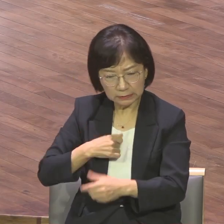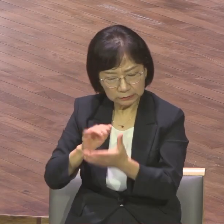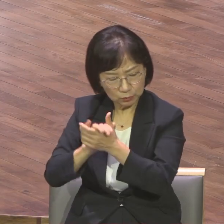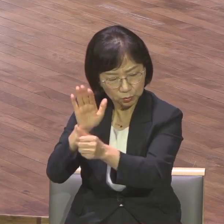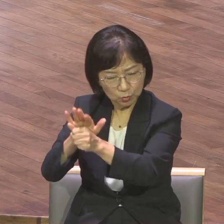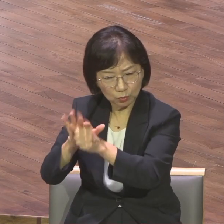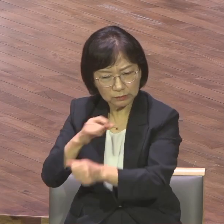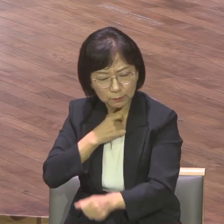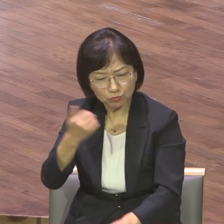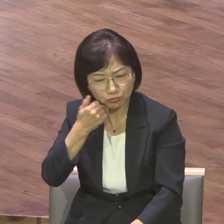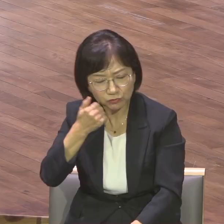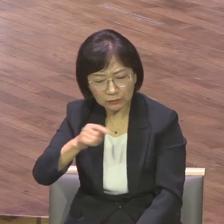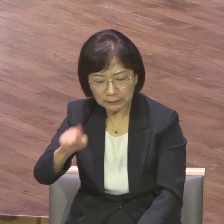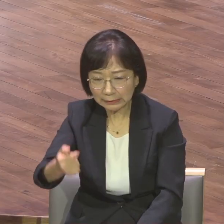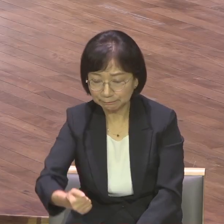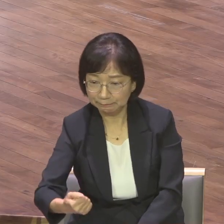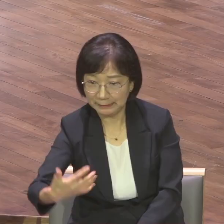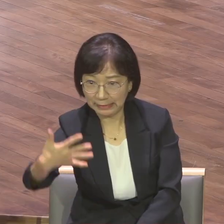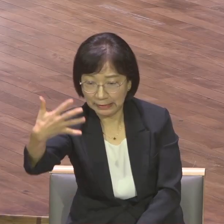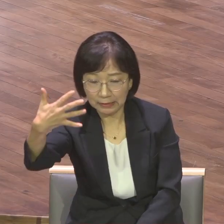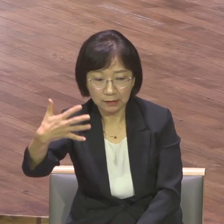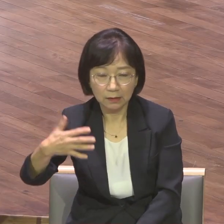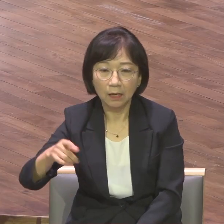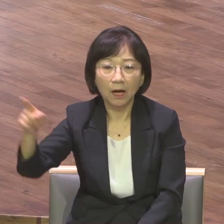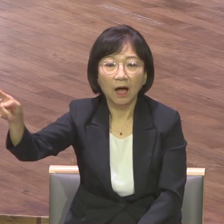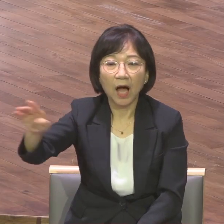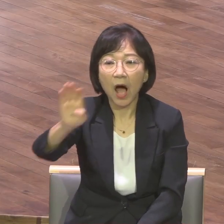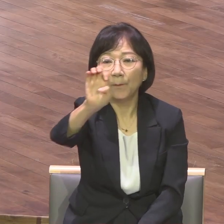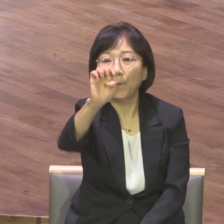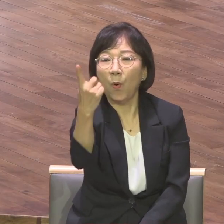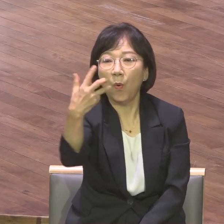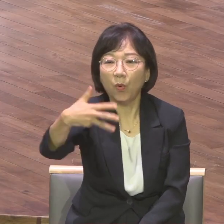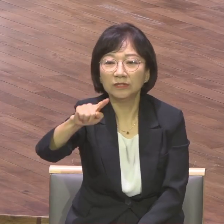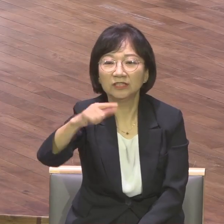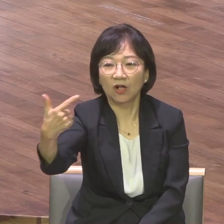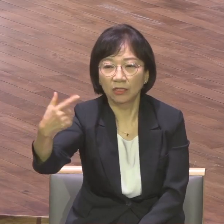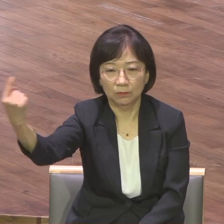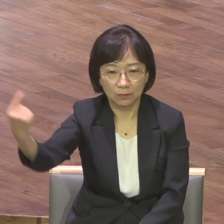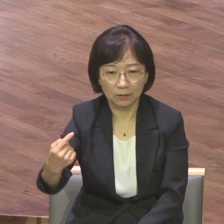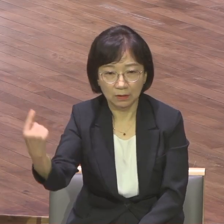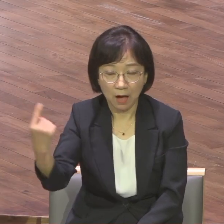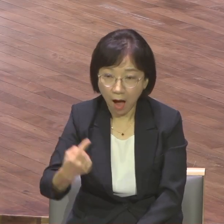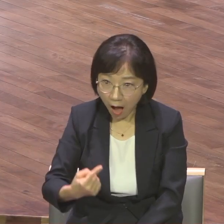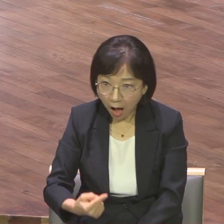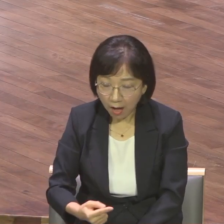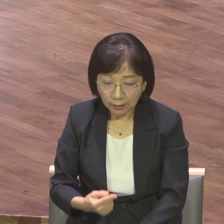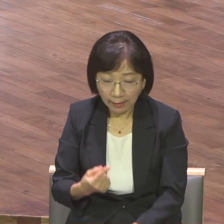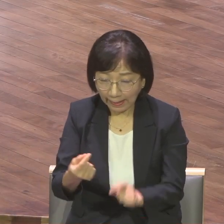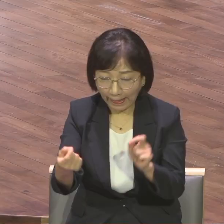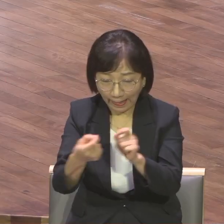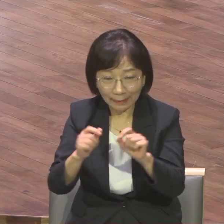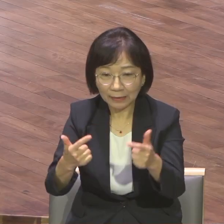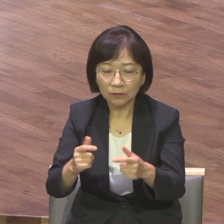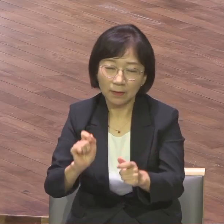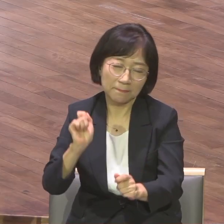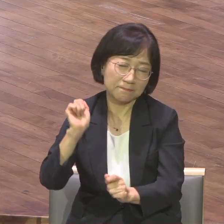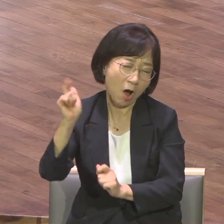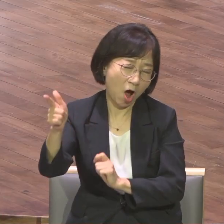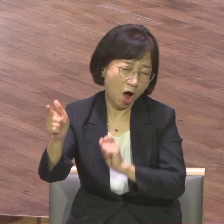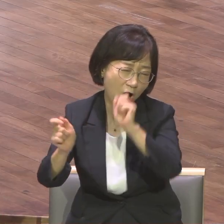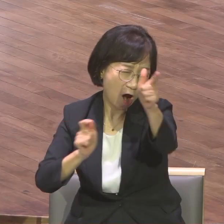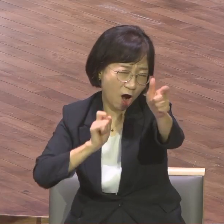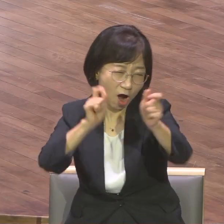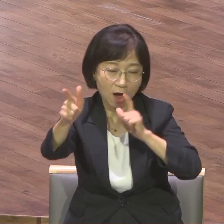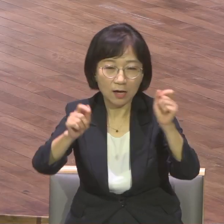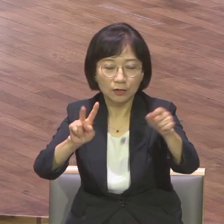분들일수록. 그걸 딱 치니까 쫙 포천이야. 포천 주소가 전부 다 최소한도 2시간 이상